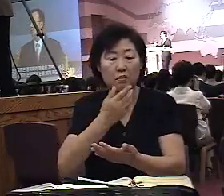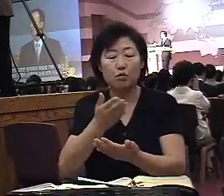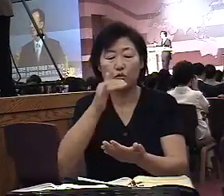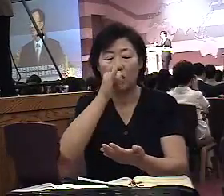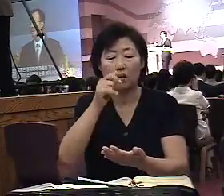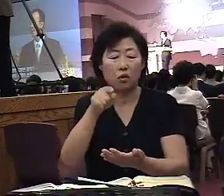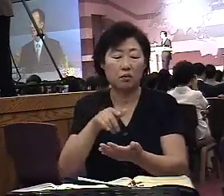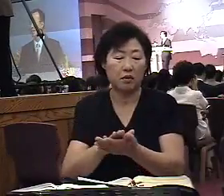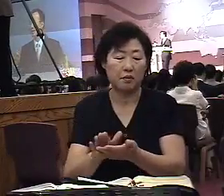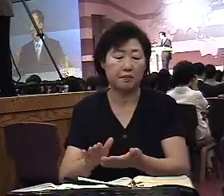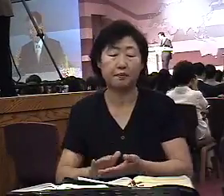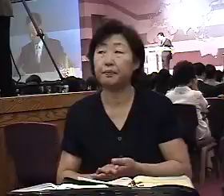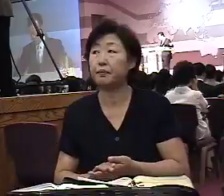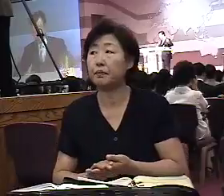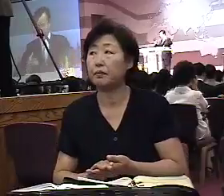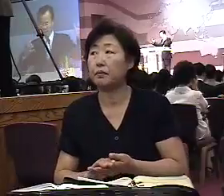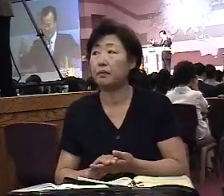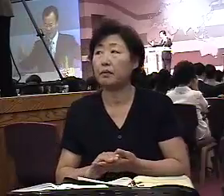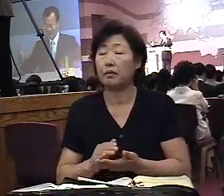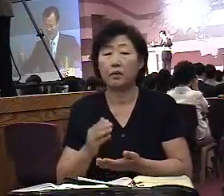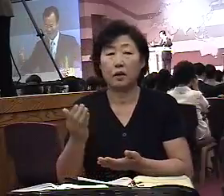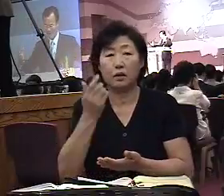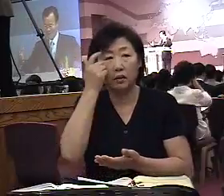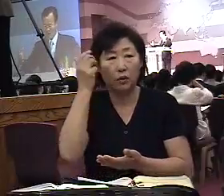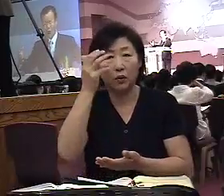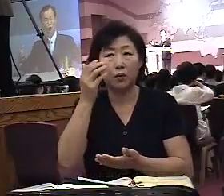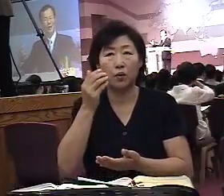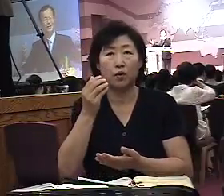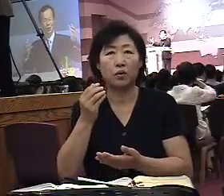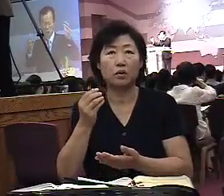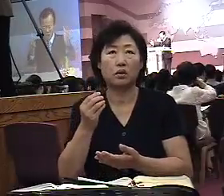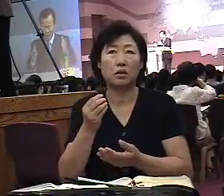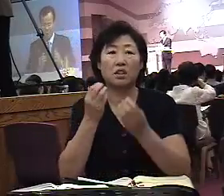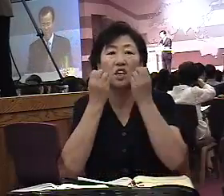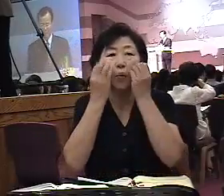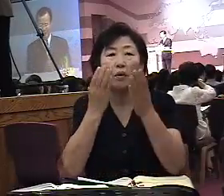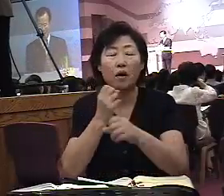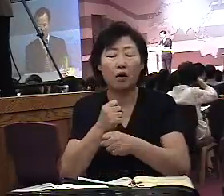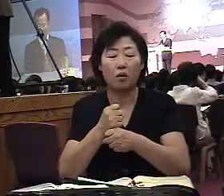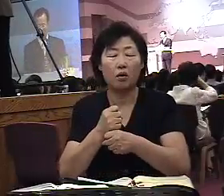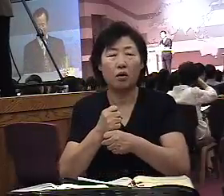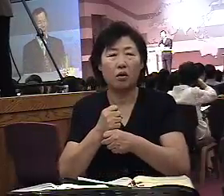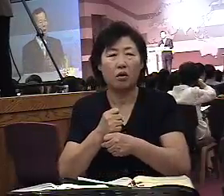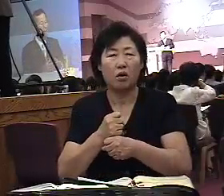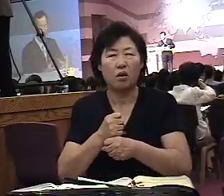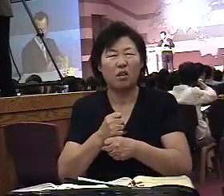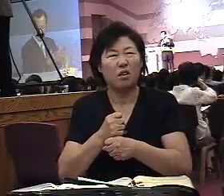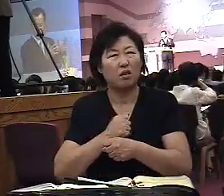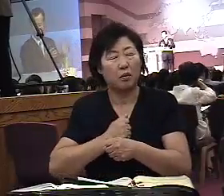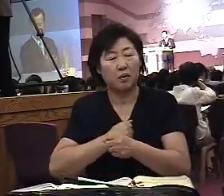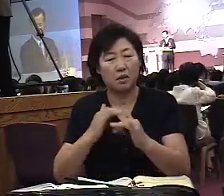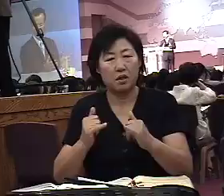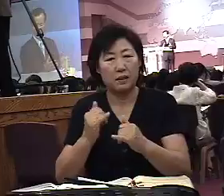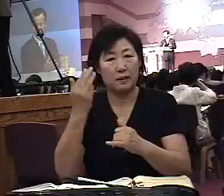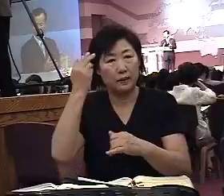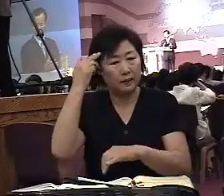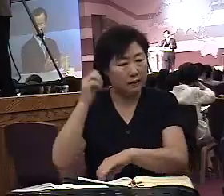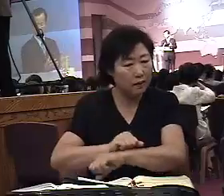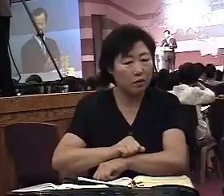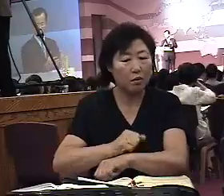있는 것입니다. 영혼을 소송케 합니다. 우둔한 자로 지혜롭게 합니다. 마음을 기쁘게